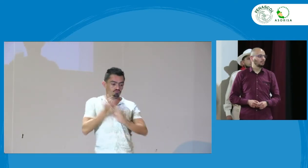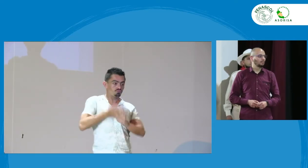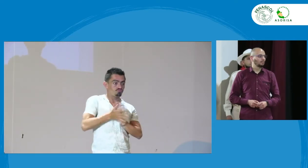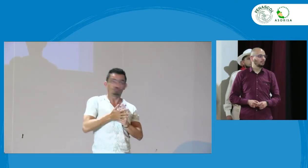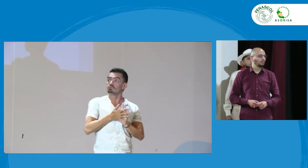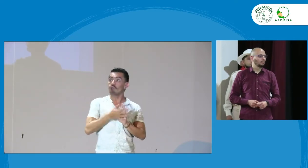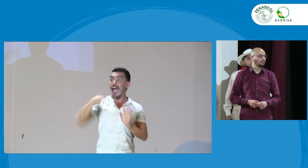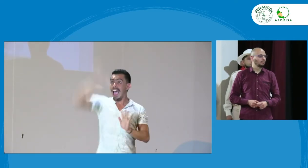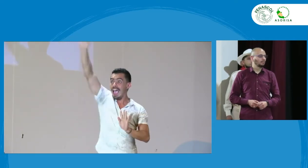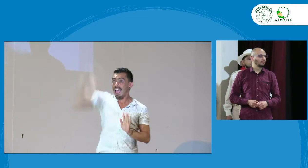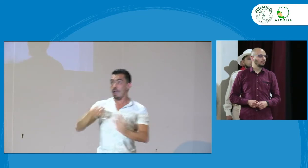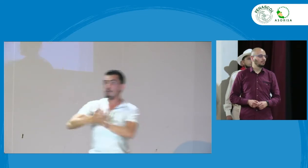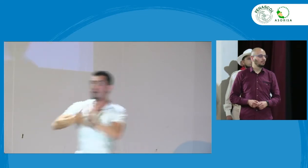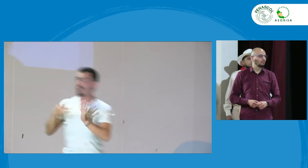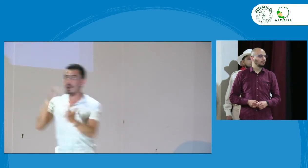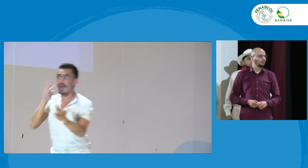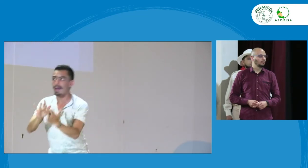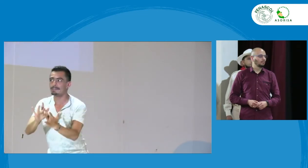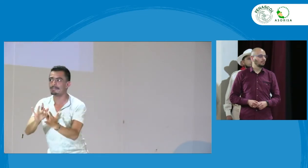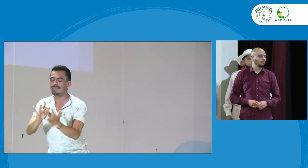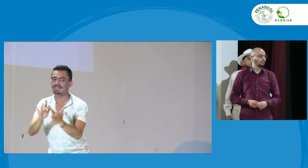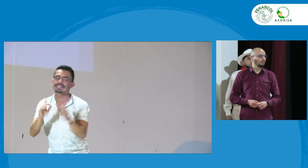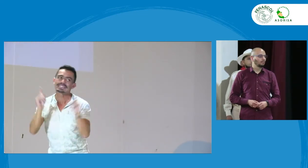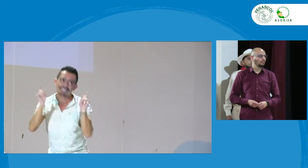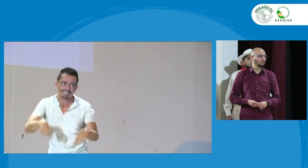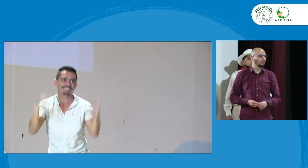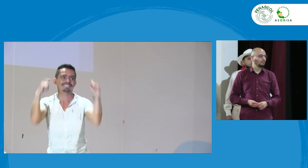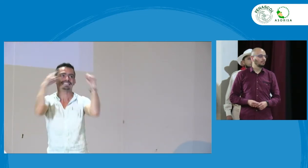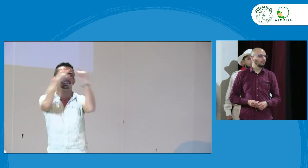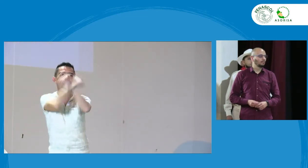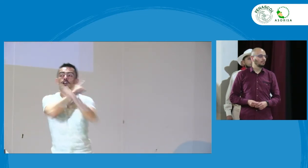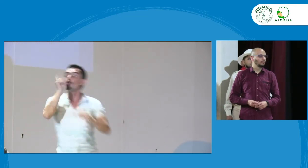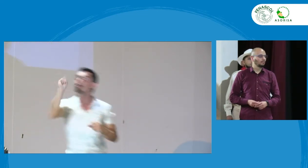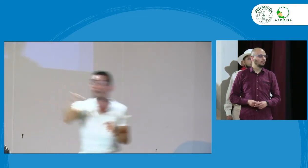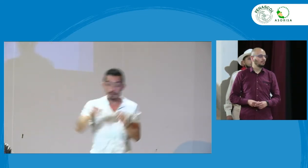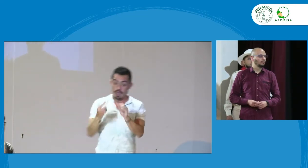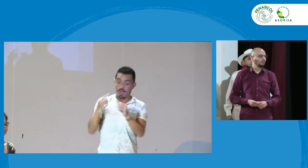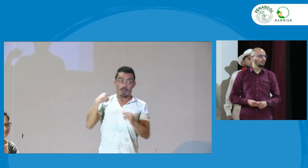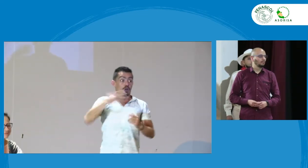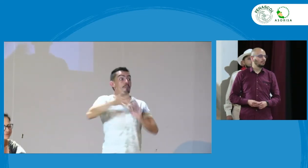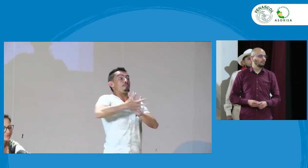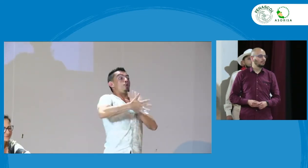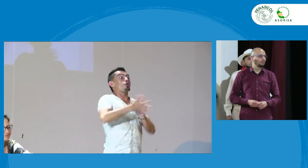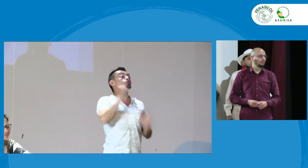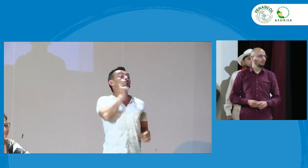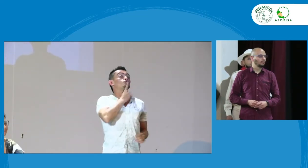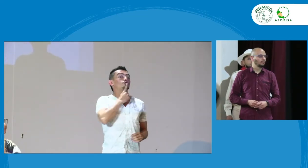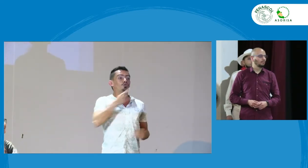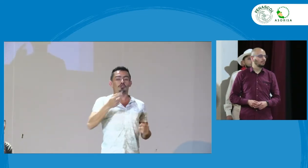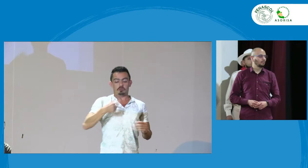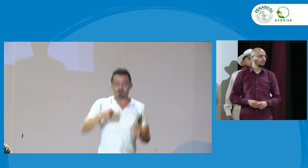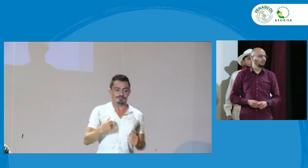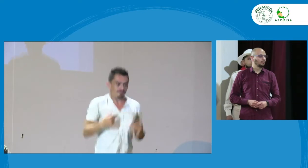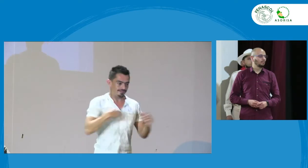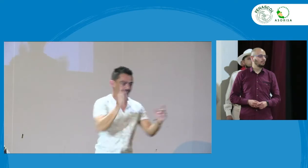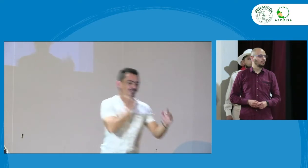sordo una persona puede decir oiga yo soy lengua de señas puedo ser modelo lingüístico sin embargo hay una reflexión de fondo